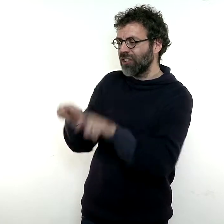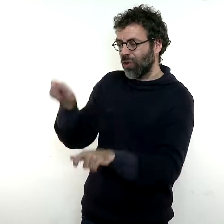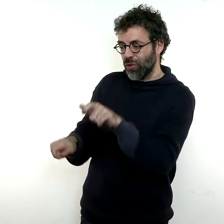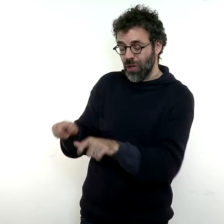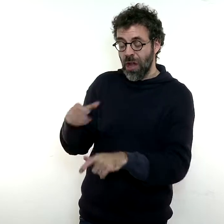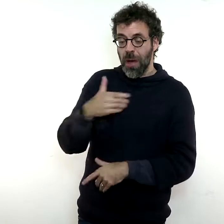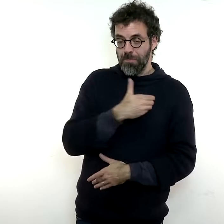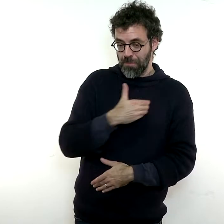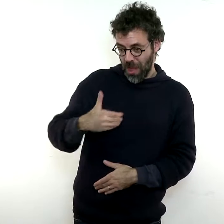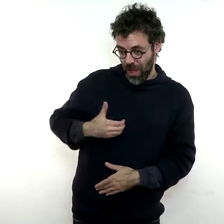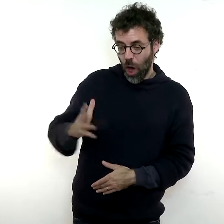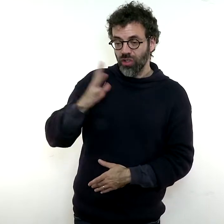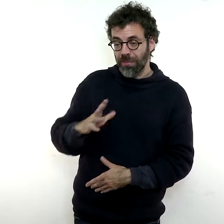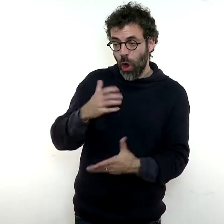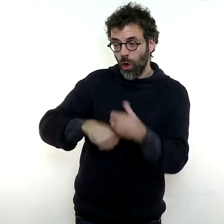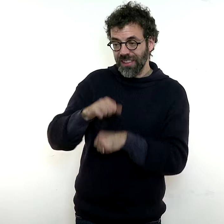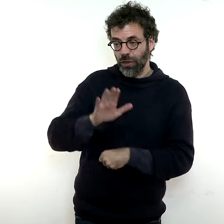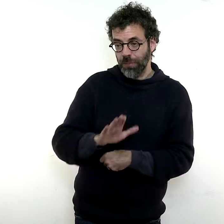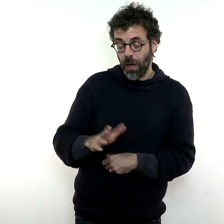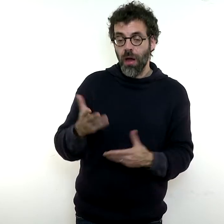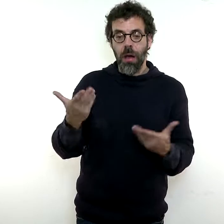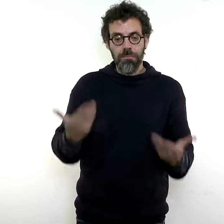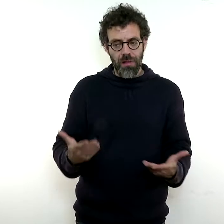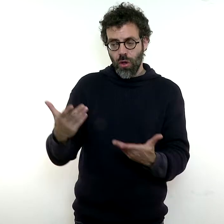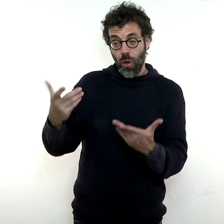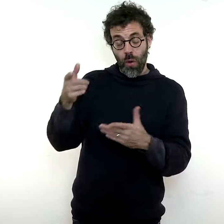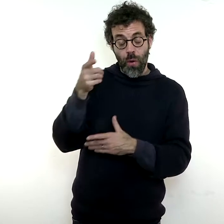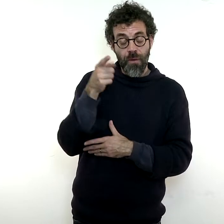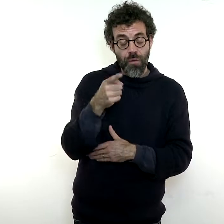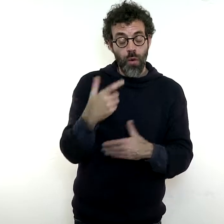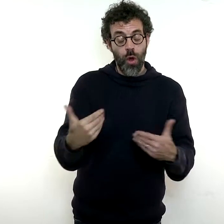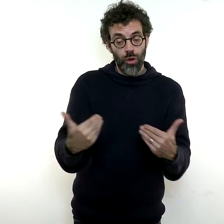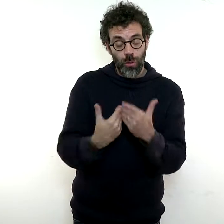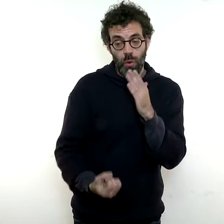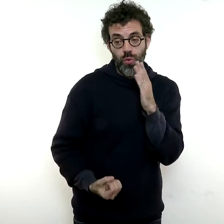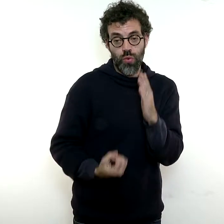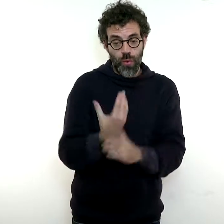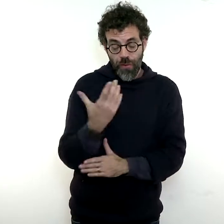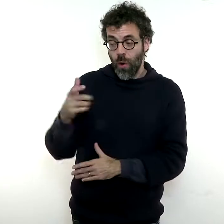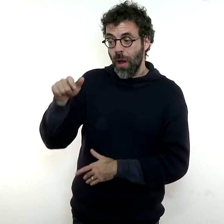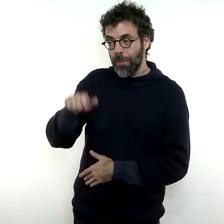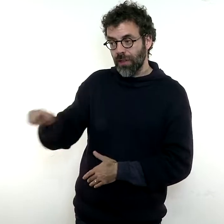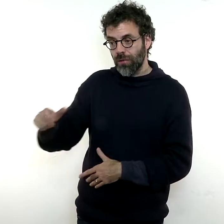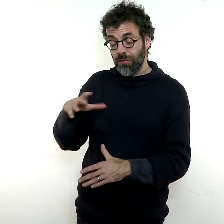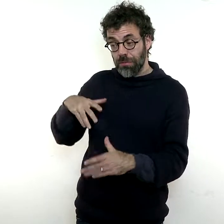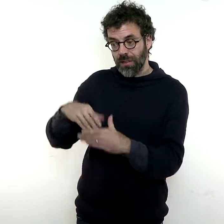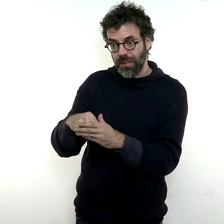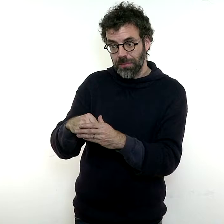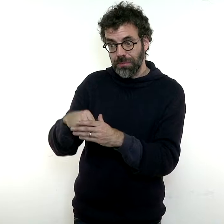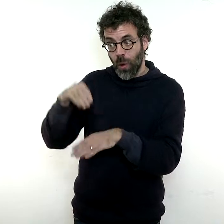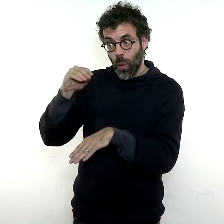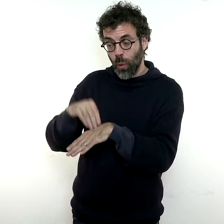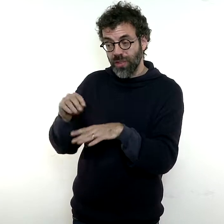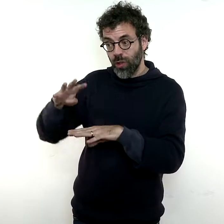électorales et que l'ensemble de ces membres soient tirés au sort. Et ça, c'est quelque chose d'unique dans le pays. Il n'y a aucune autre grande ville qui le fait